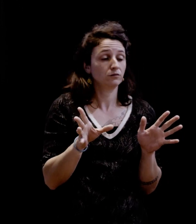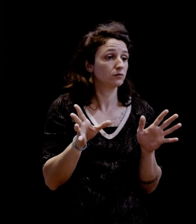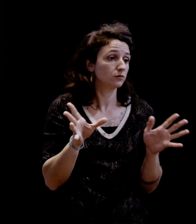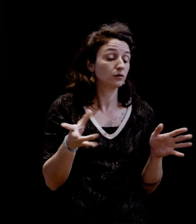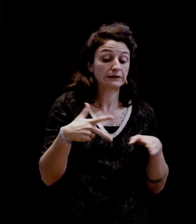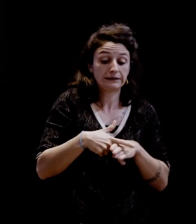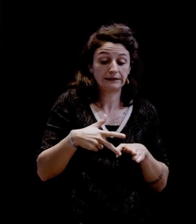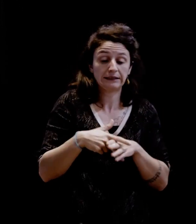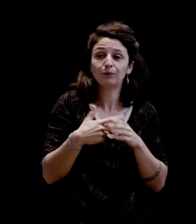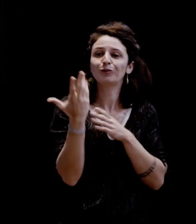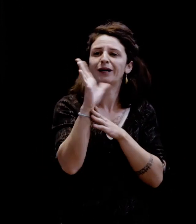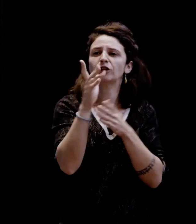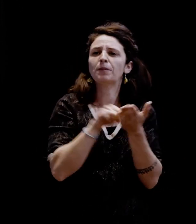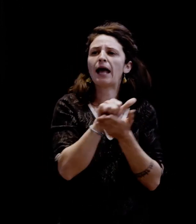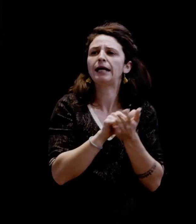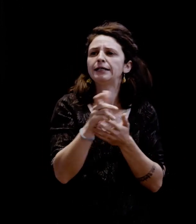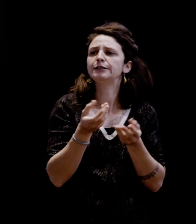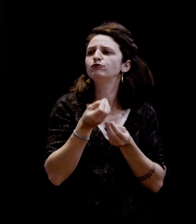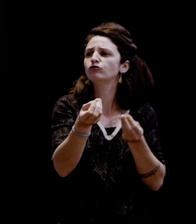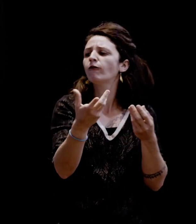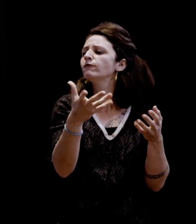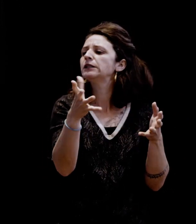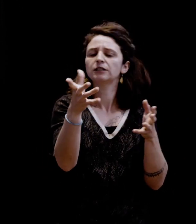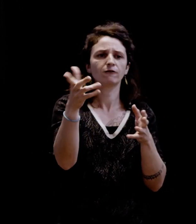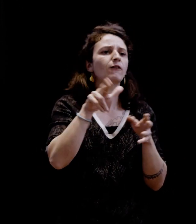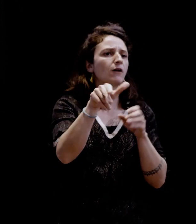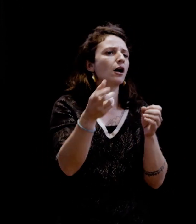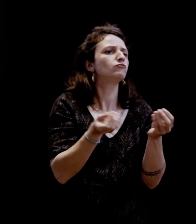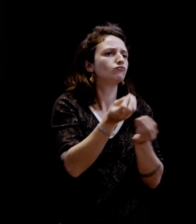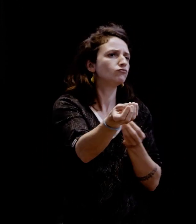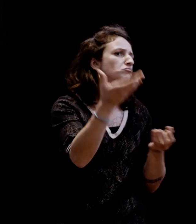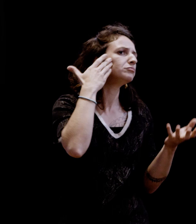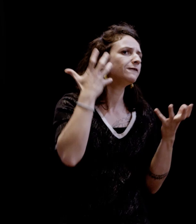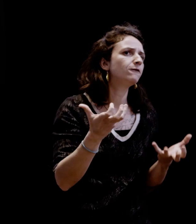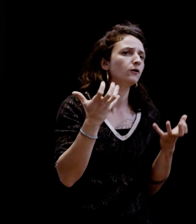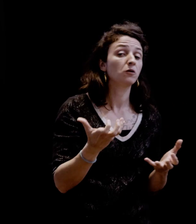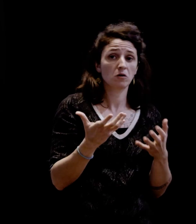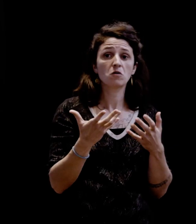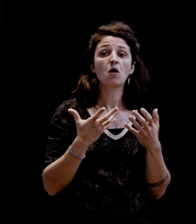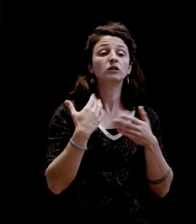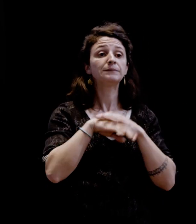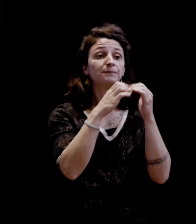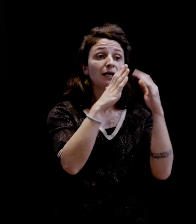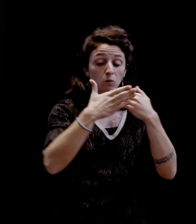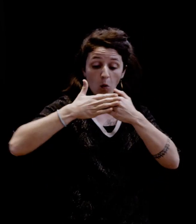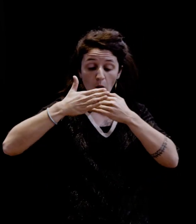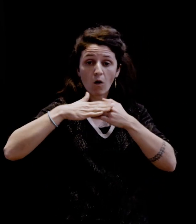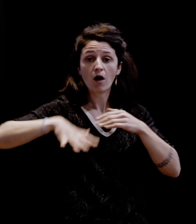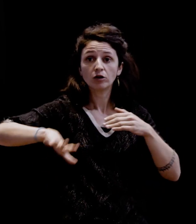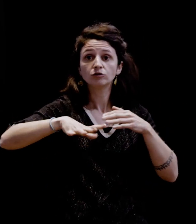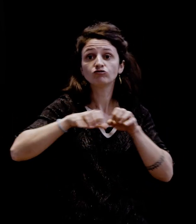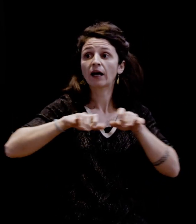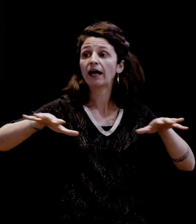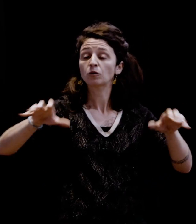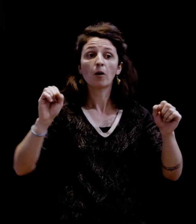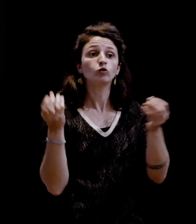présentation qu'on vous donnera, et je serai disponible pour vous adresser au plus près de chez vous, bien sûr. C'est comme ça que le maillage